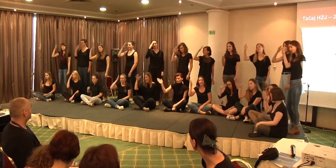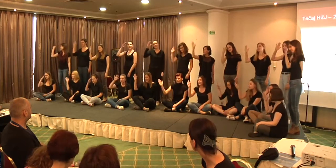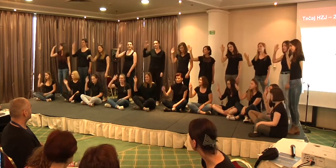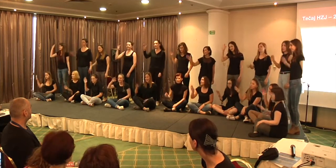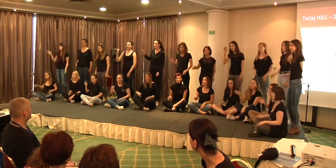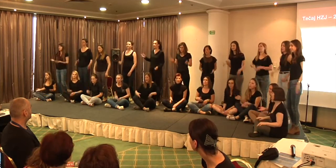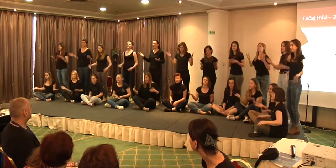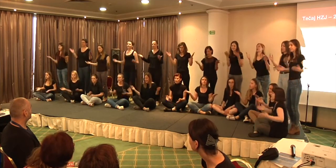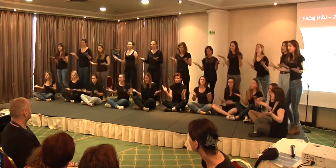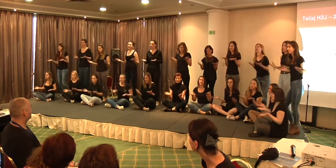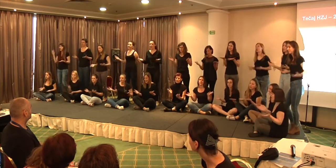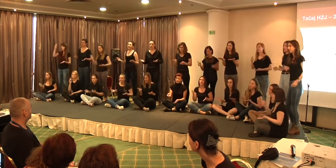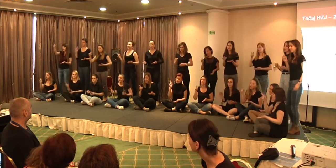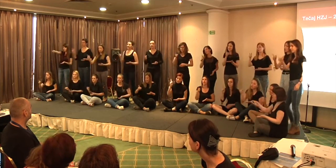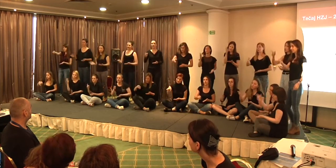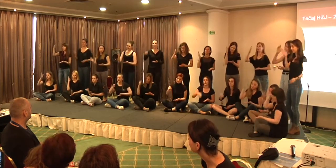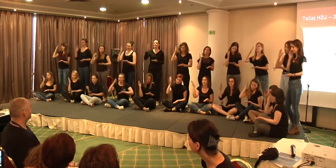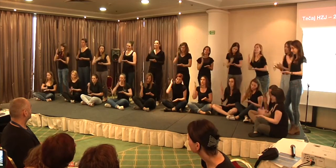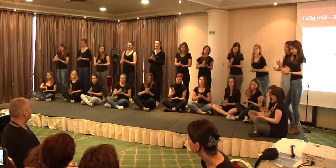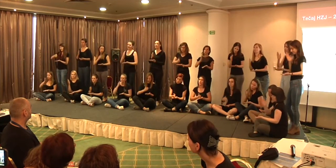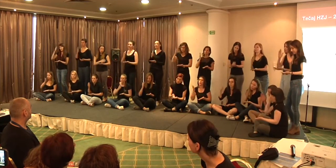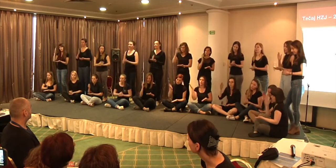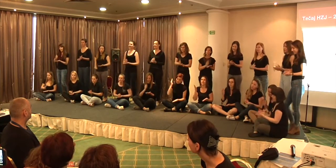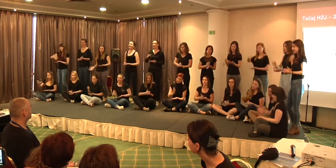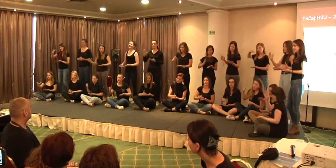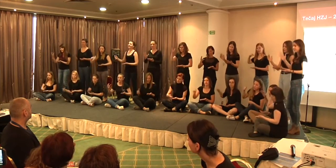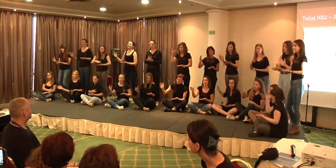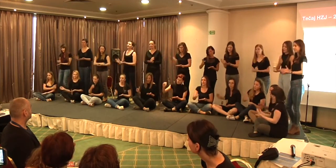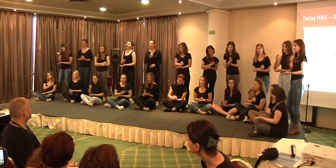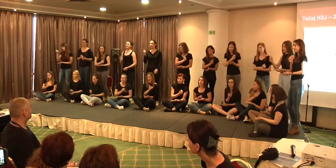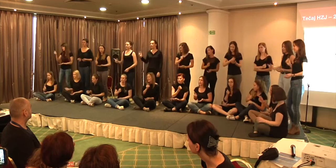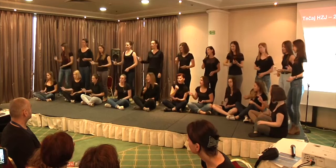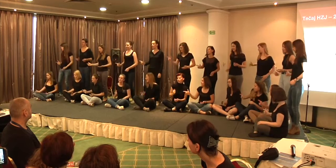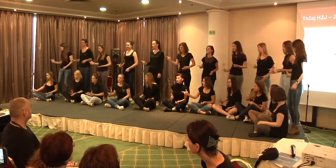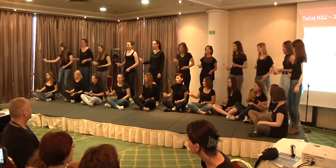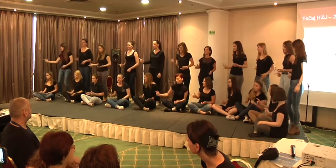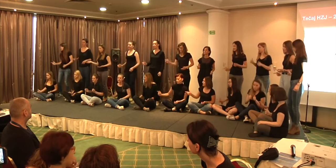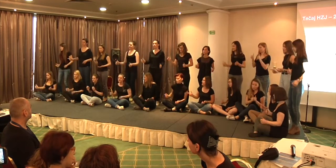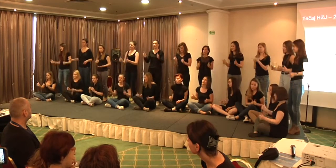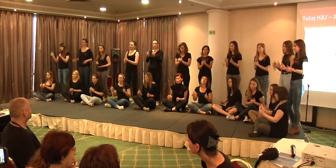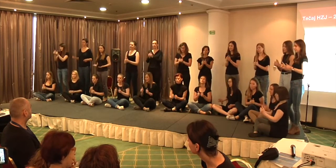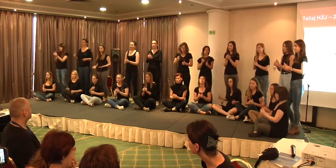Ne znam kako uvijek napraviš da s tobom